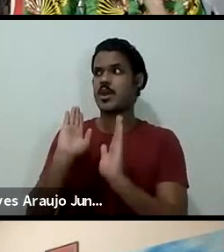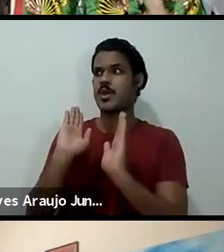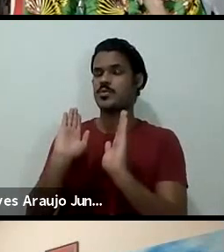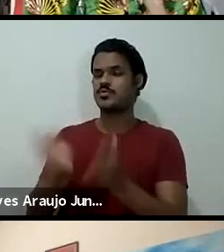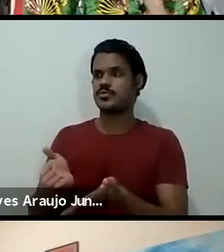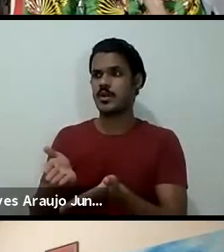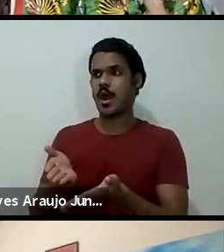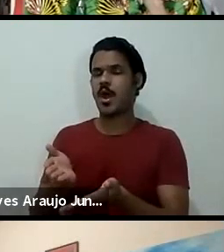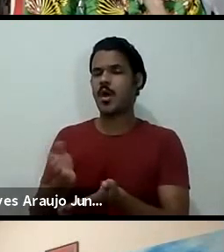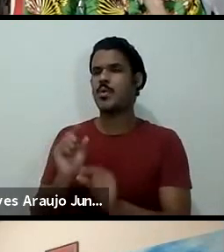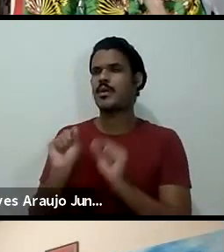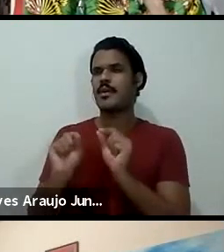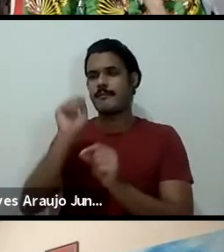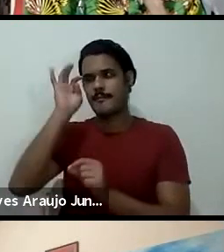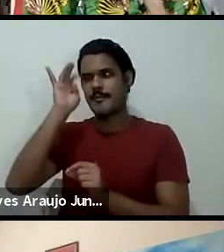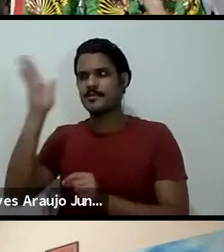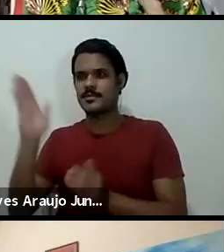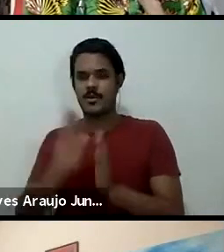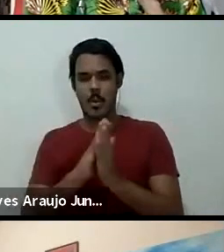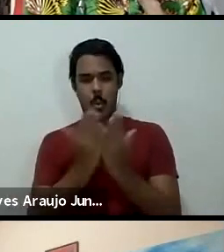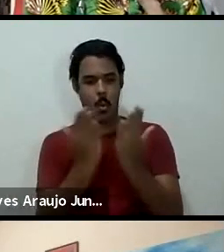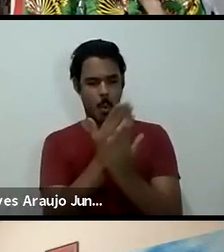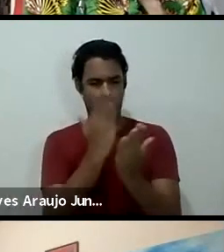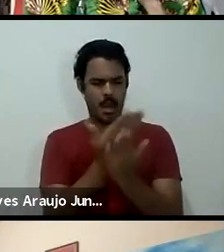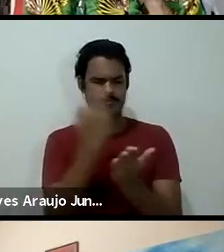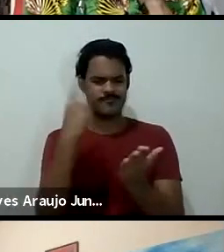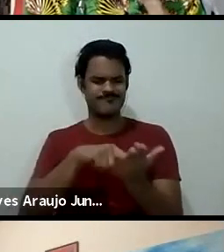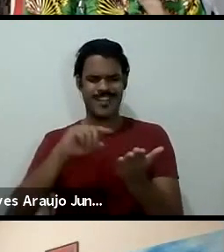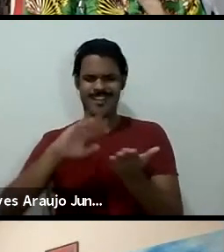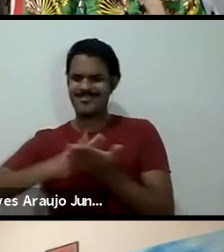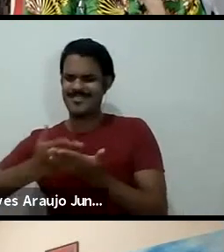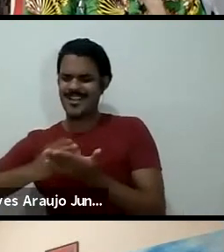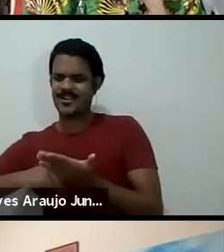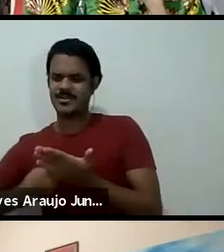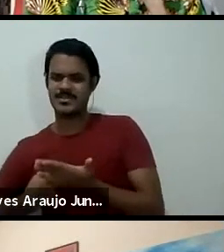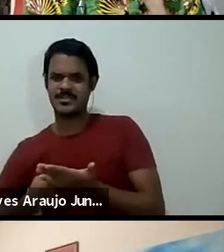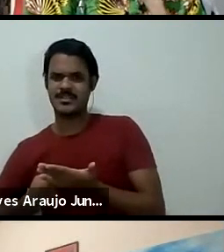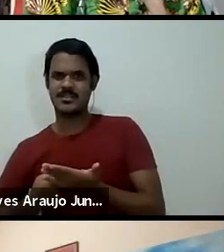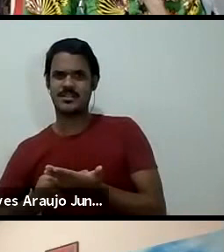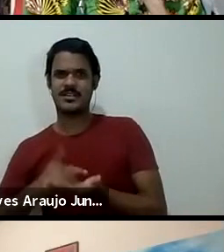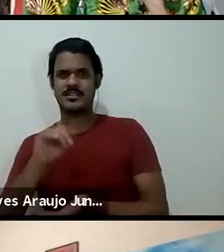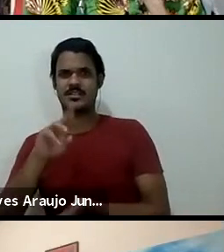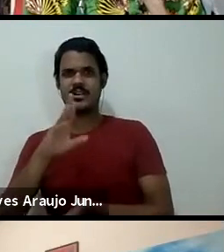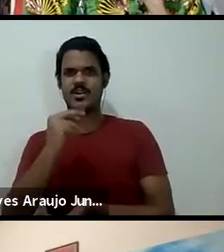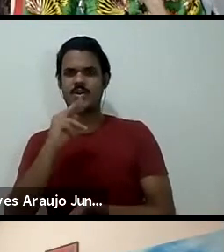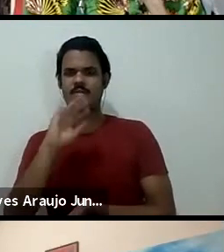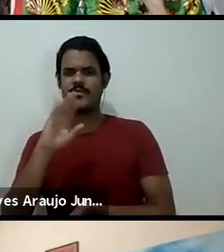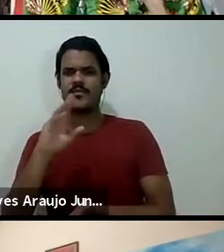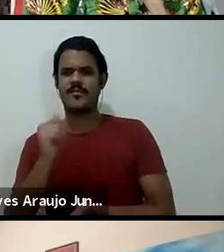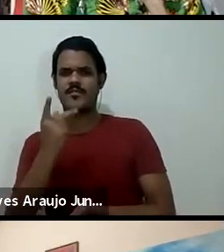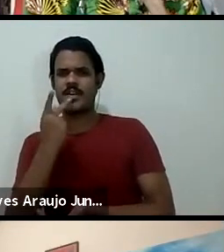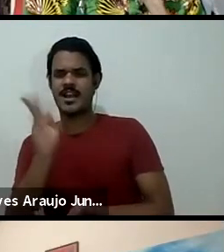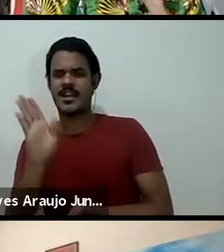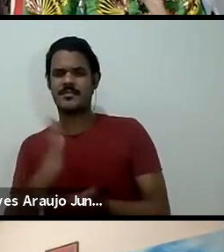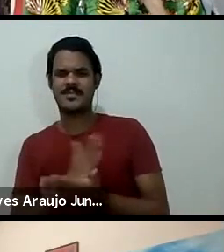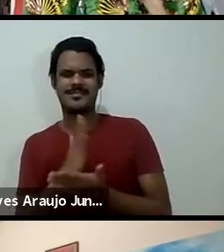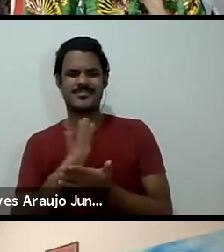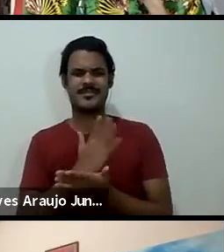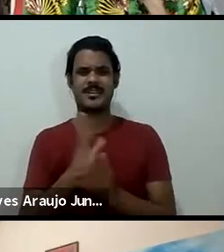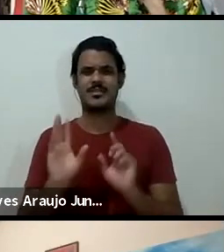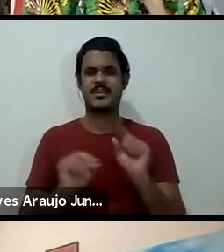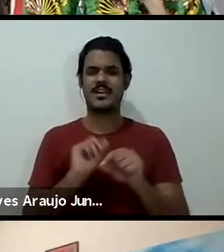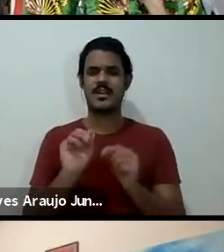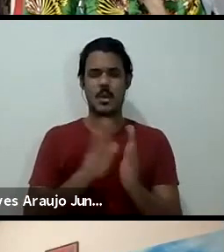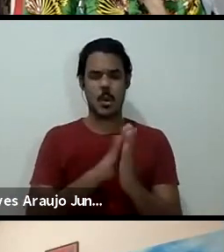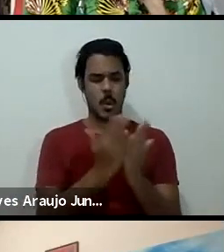livro, né? Um livro, eu não sei se eu comentei com o Dira, eu acho que sim, de um livro que seria lançado. Então,